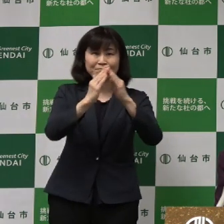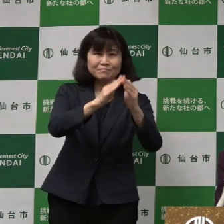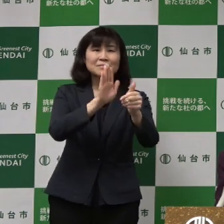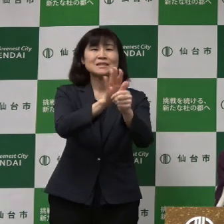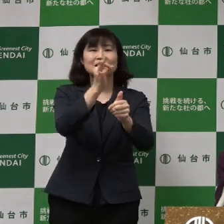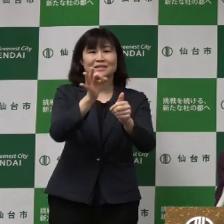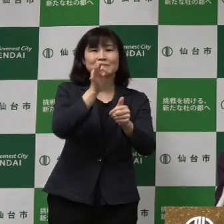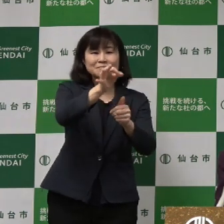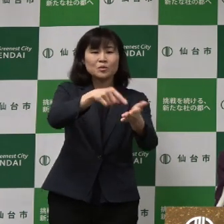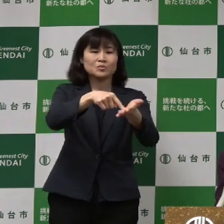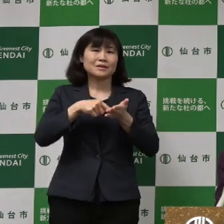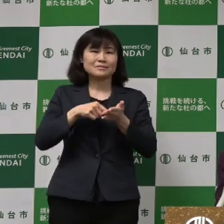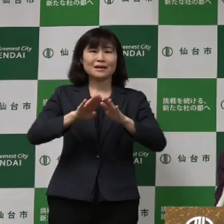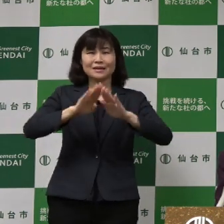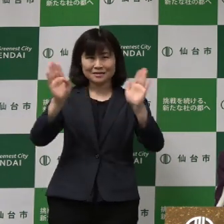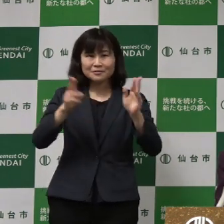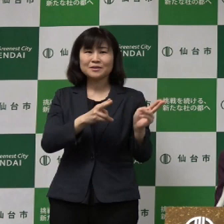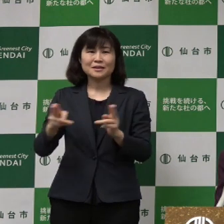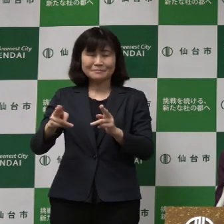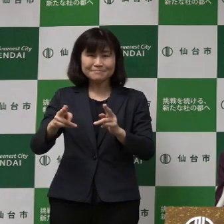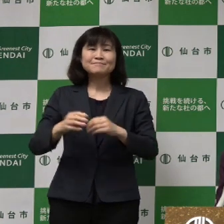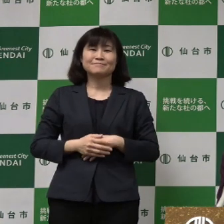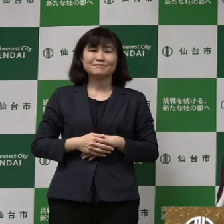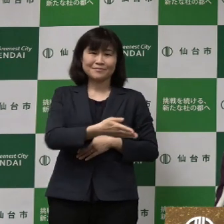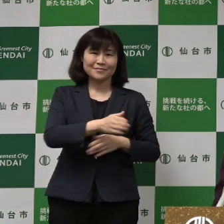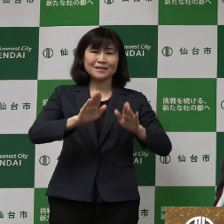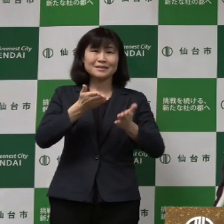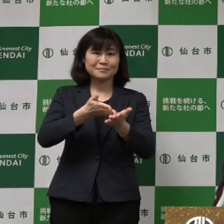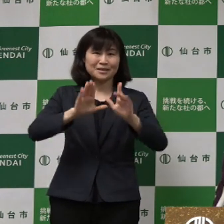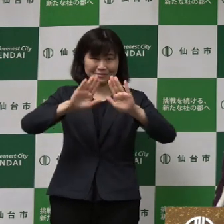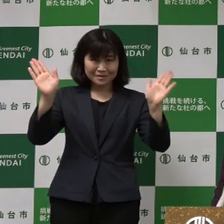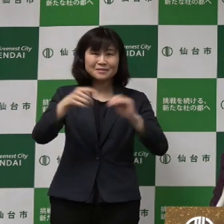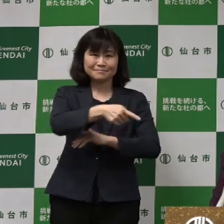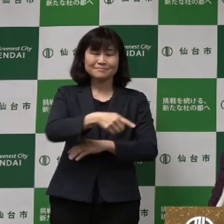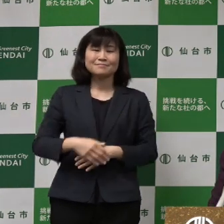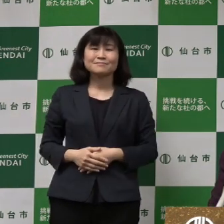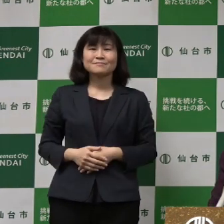申請受付の開始についてでございます。それでは市長お願いいたします。 はい、